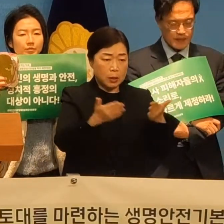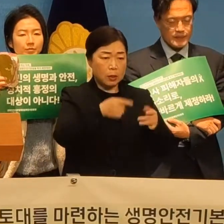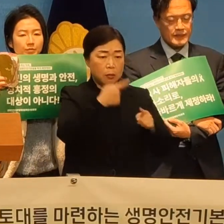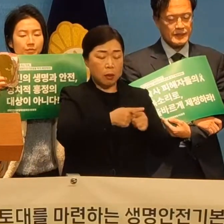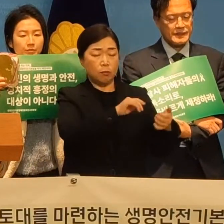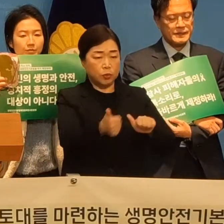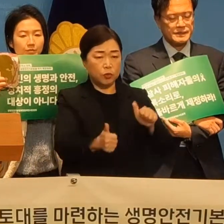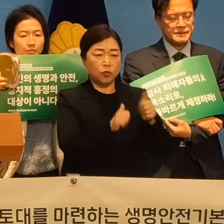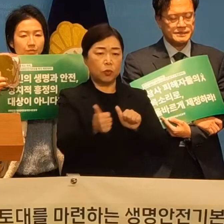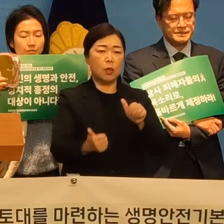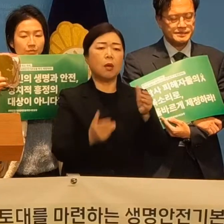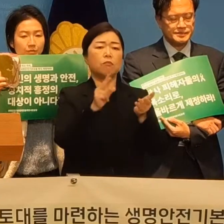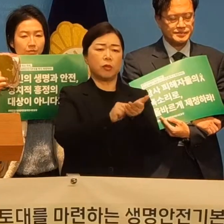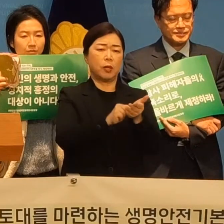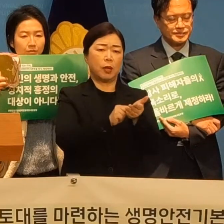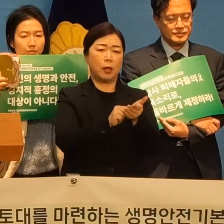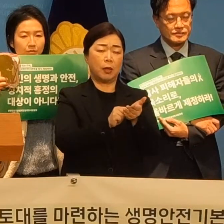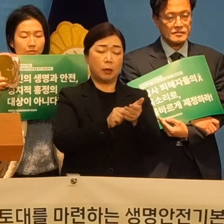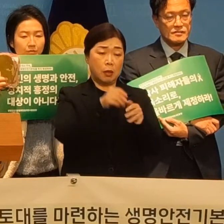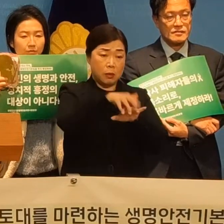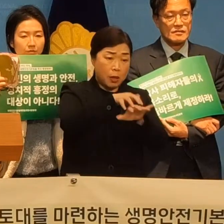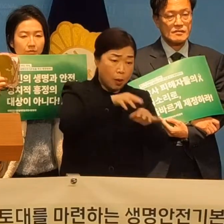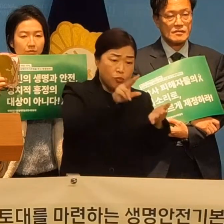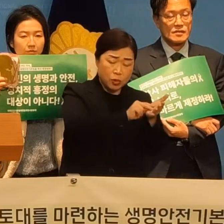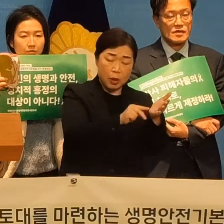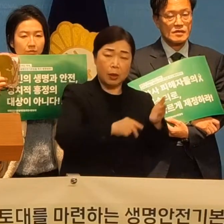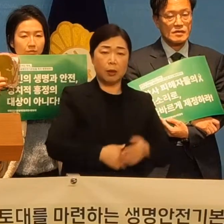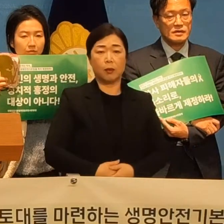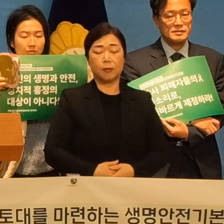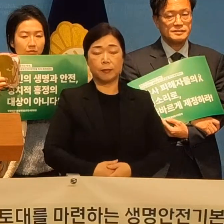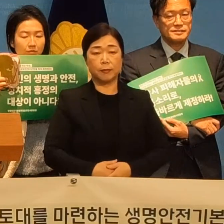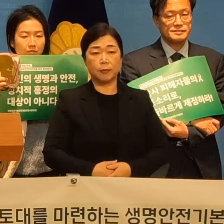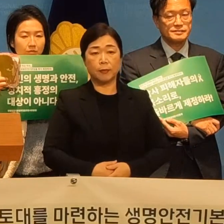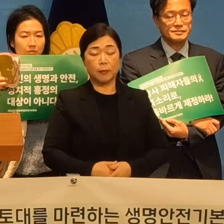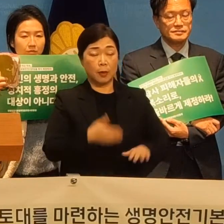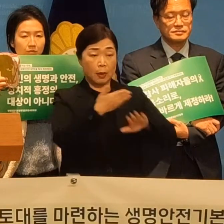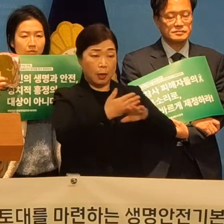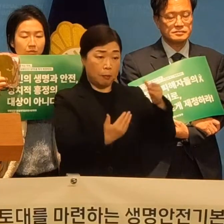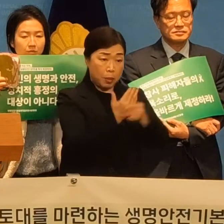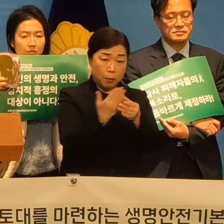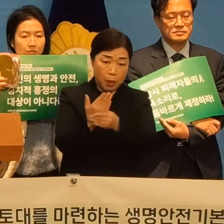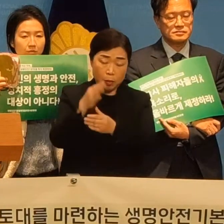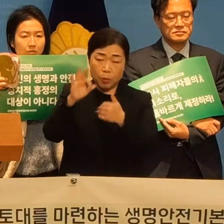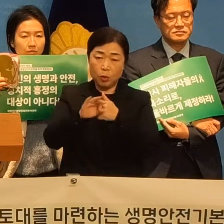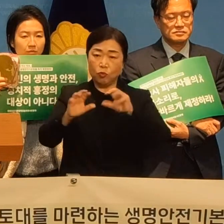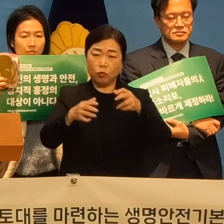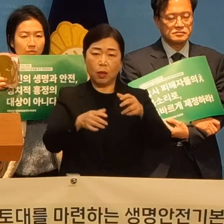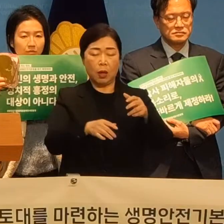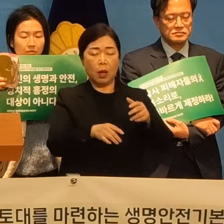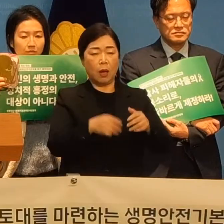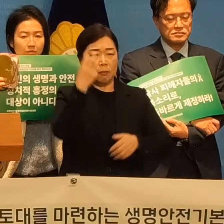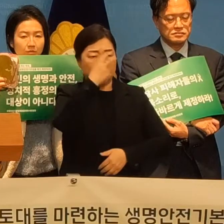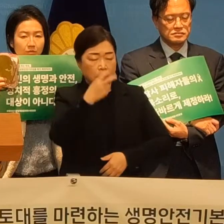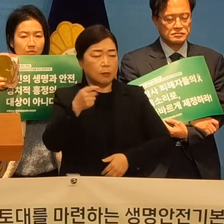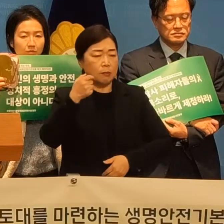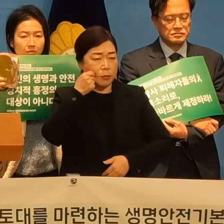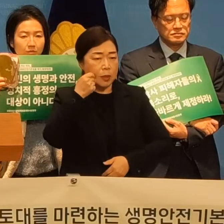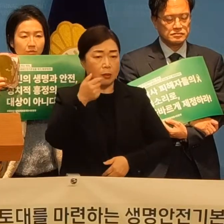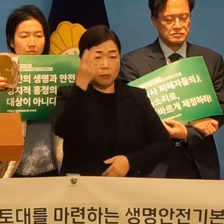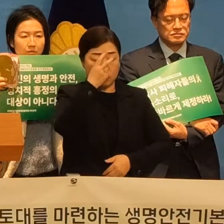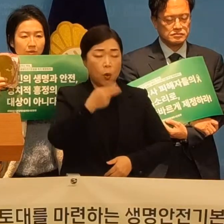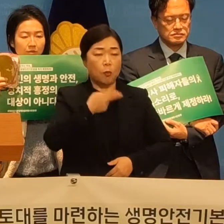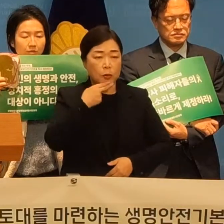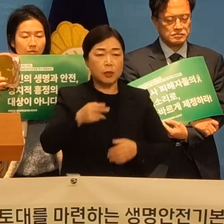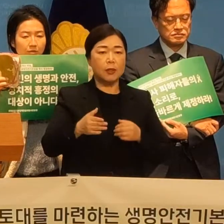되었습니다. 산업재해는 규모만 다를 뿐 다른 참사들처럼 국가의 부재가 낳은 비극이라는